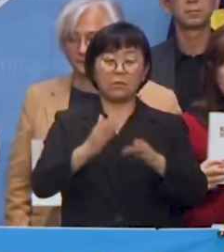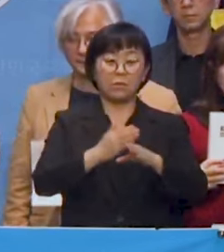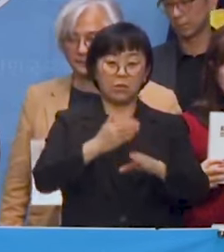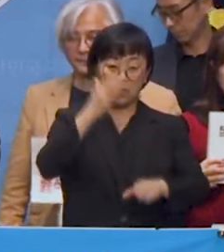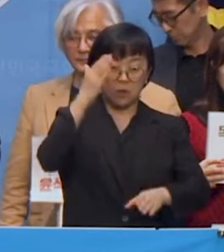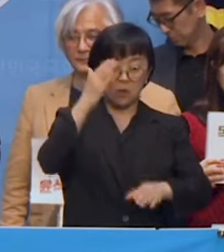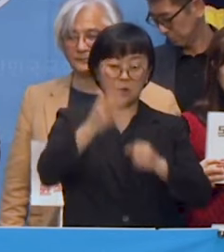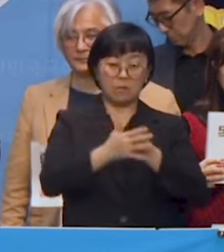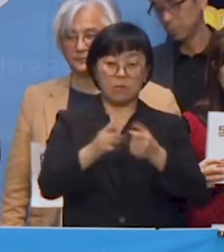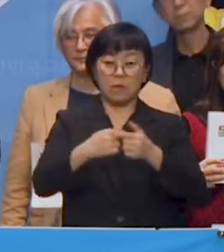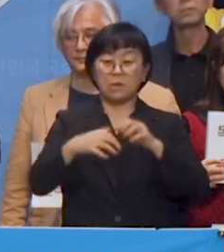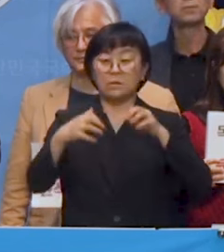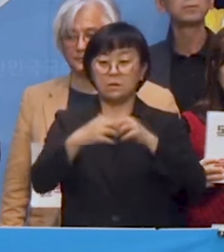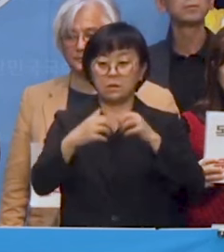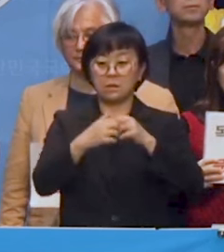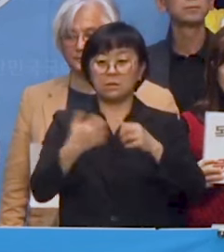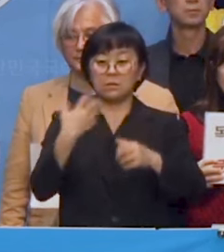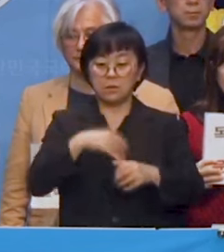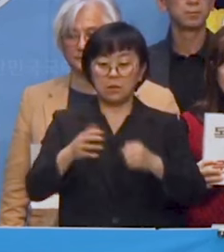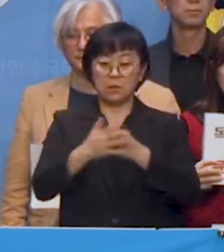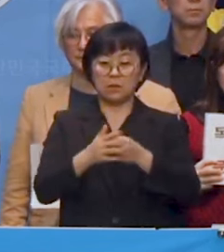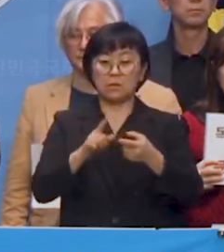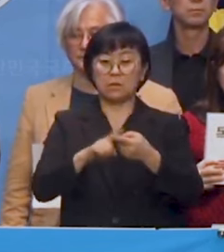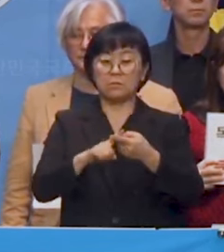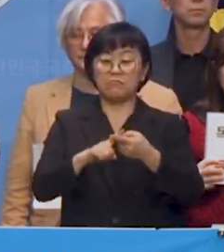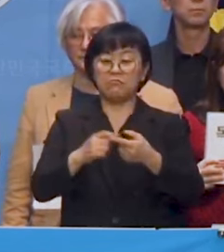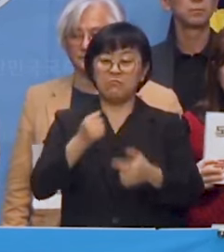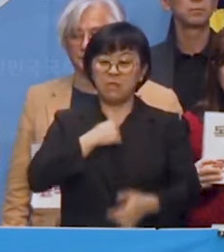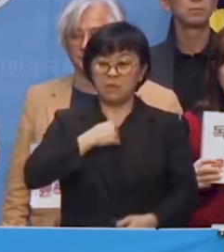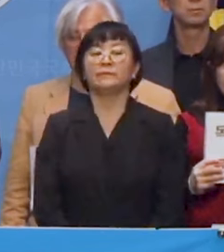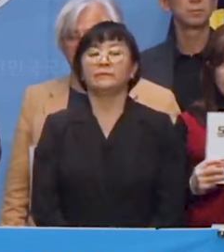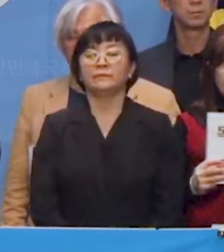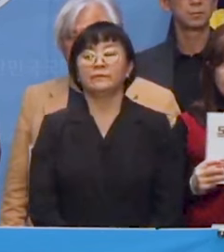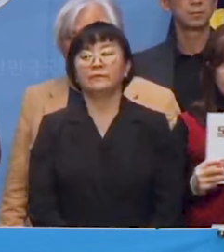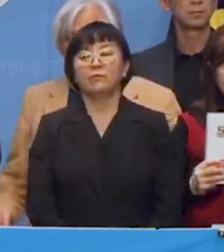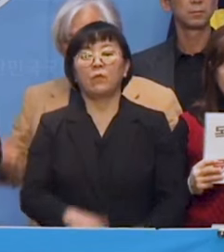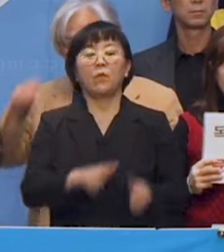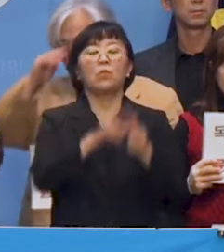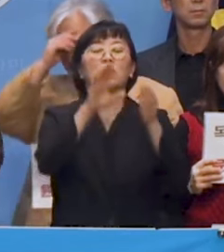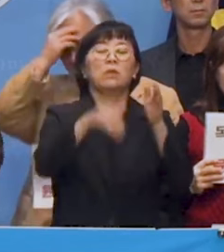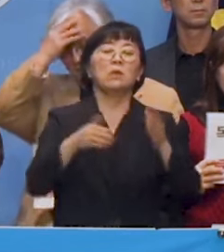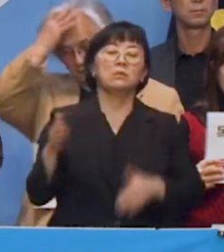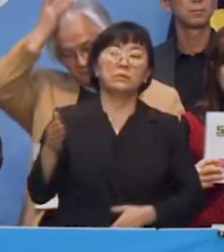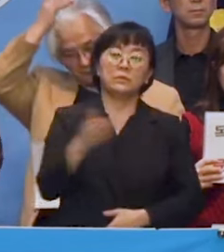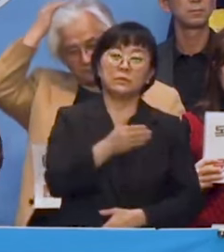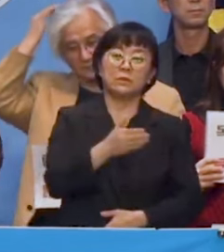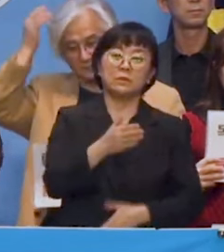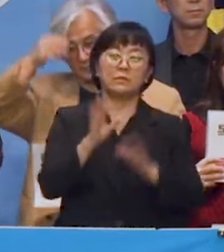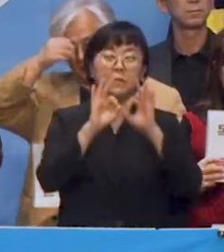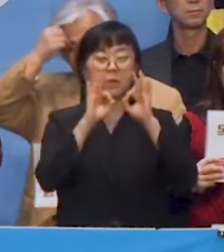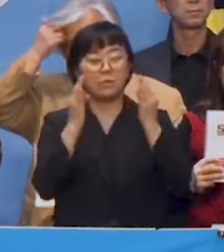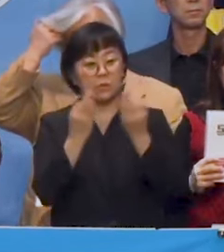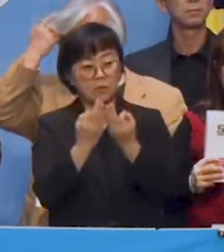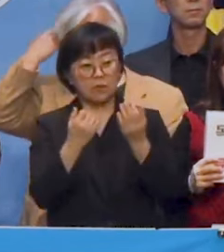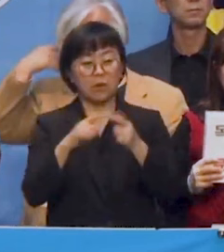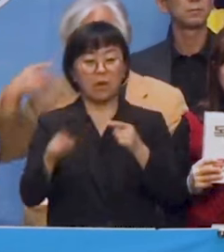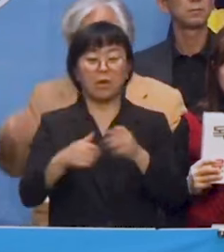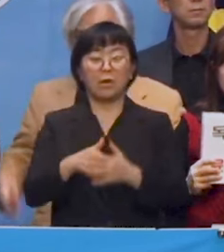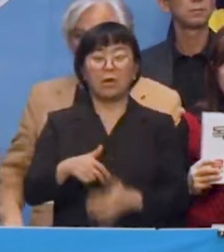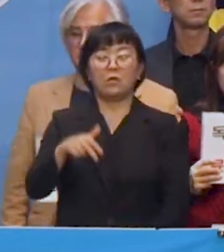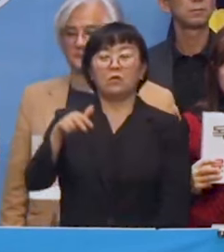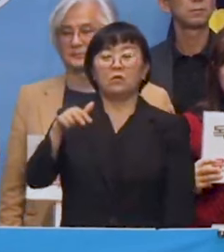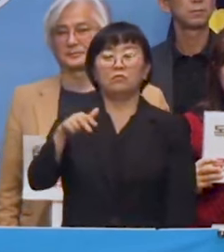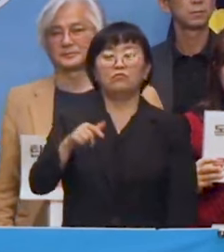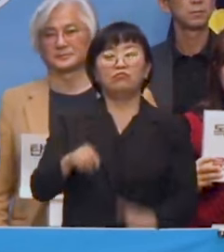벅찬 함성은 전쟁을 걱정하는 우려의 한탄으로 바뀌고 말았습니다. 후보 시절부터 페이스북에 주적은